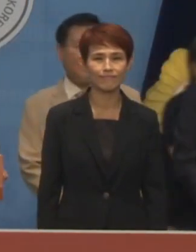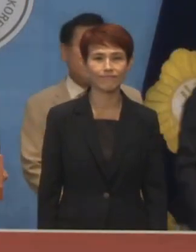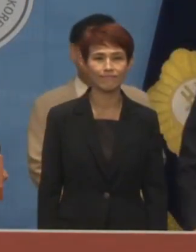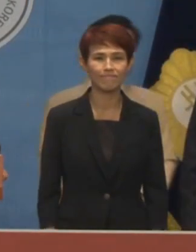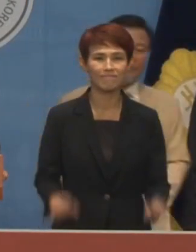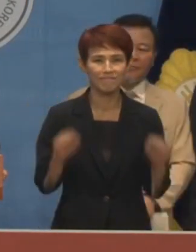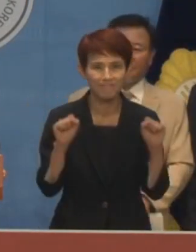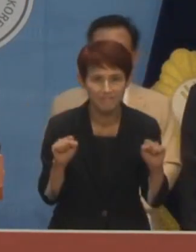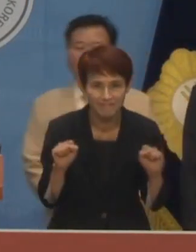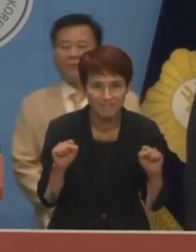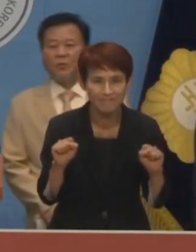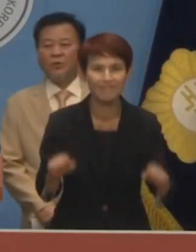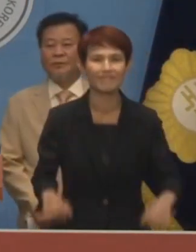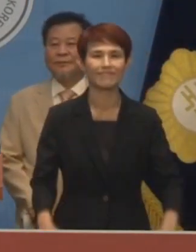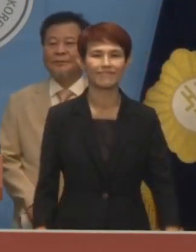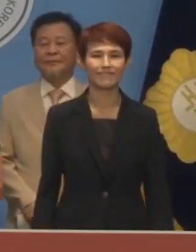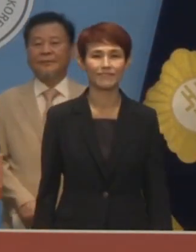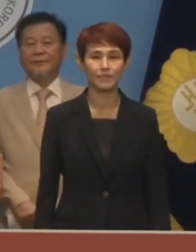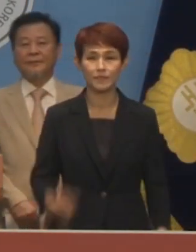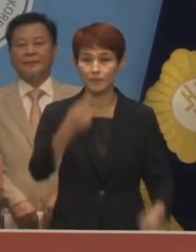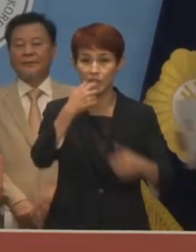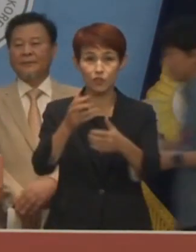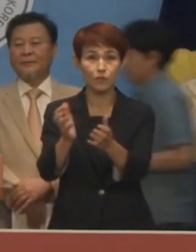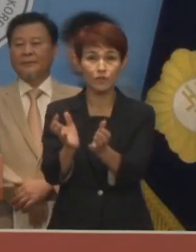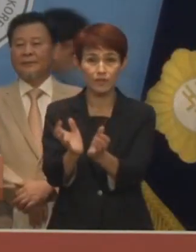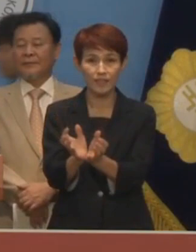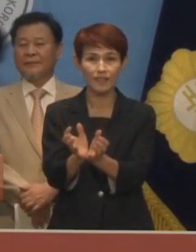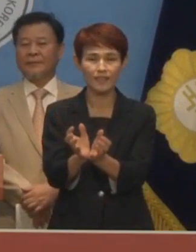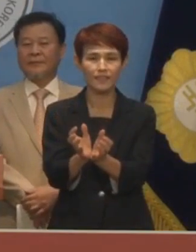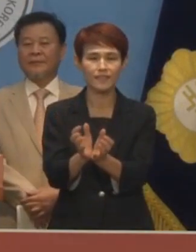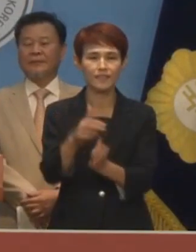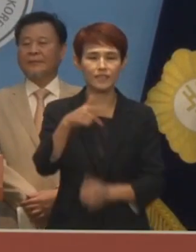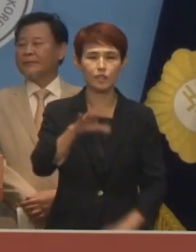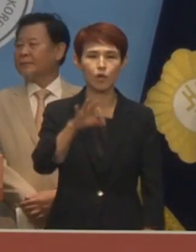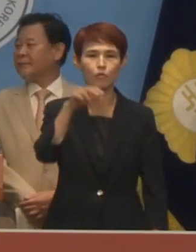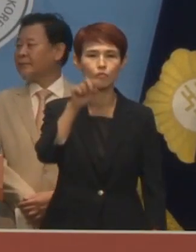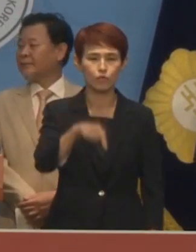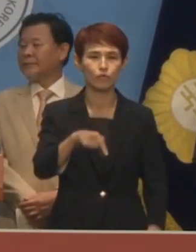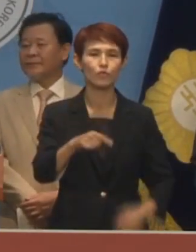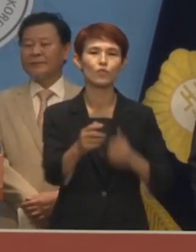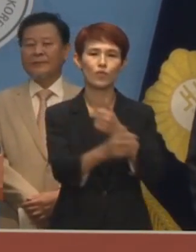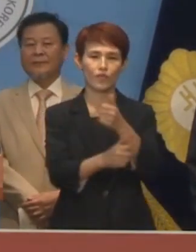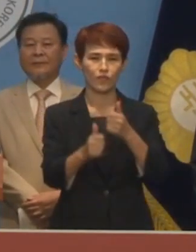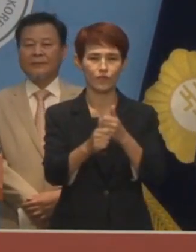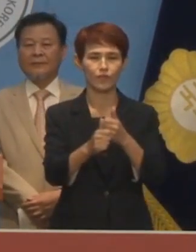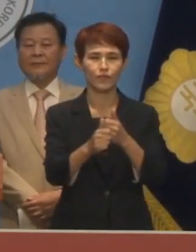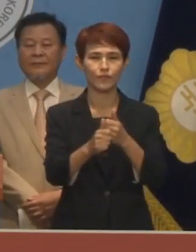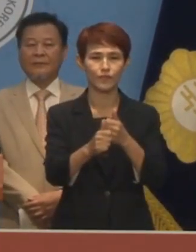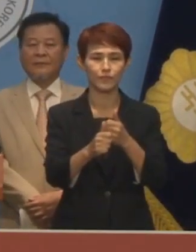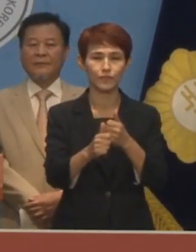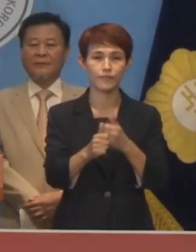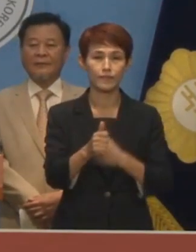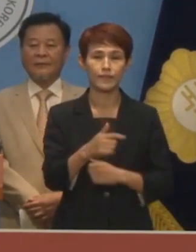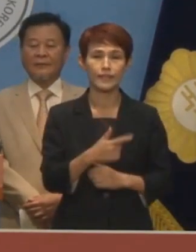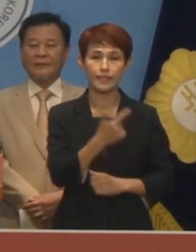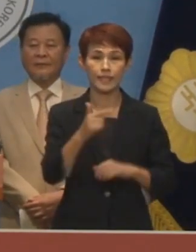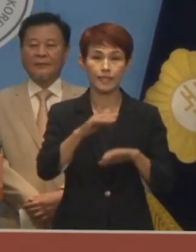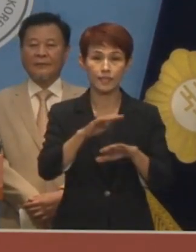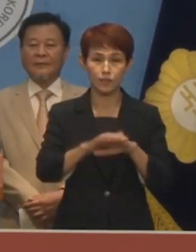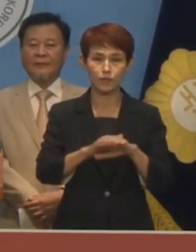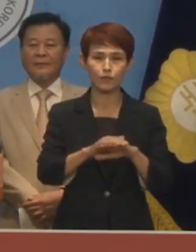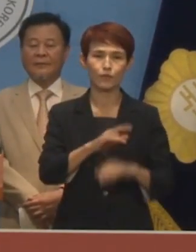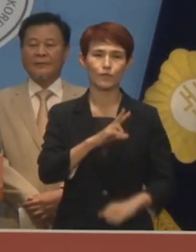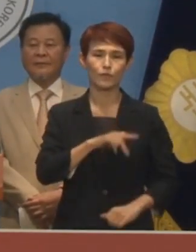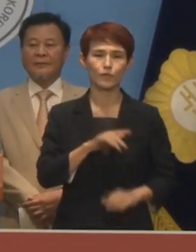예, 안녕하십니까. 더불어민주당 정무위원회 소속 대전 유성구갑 출신